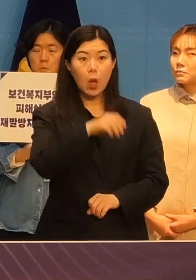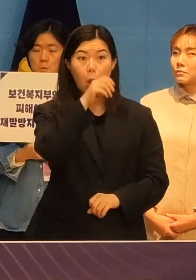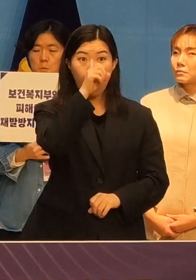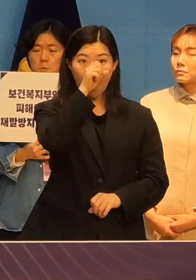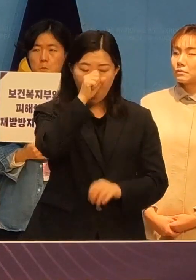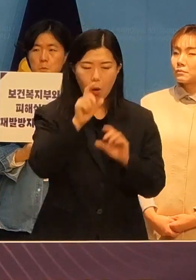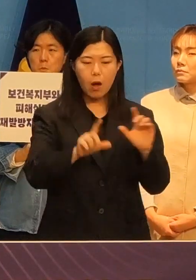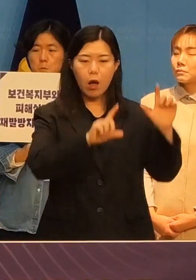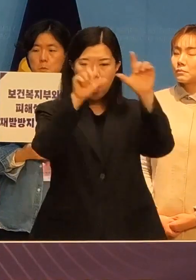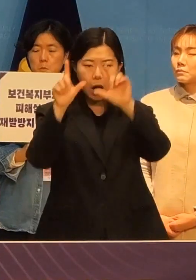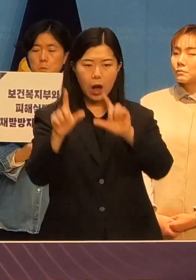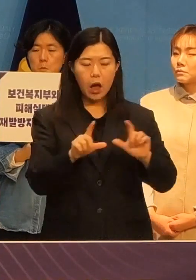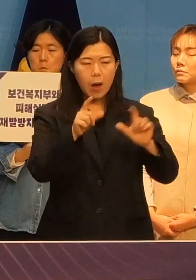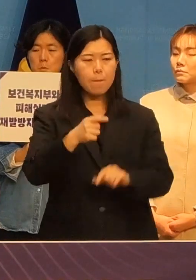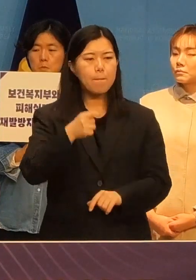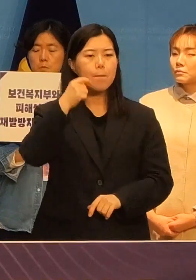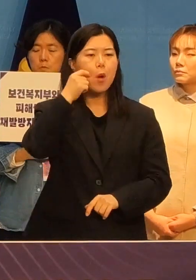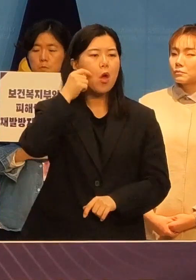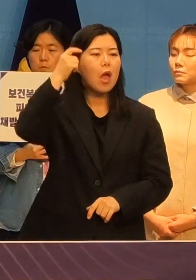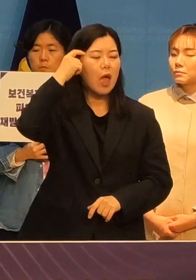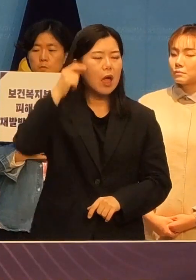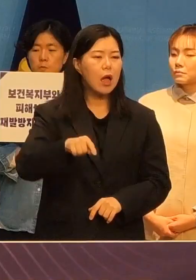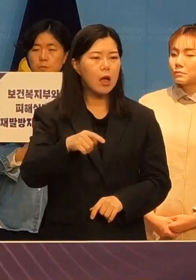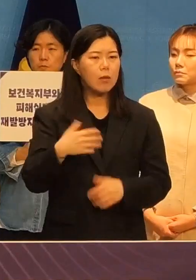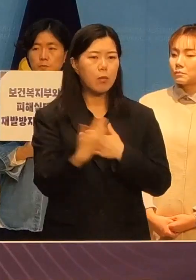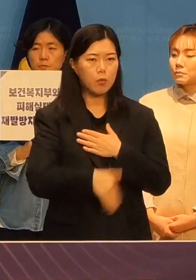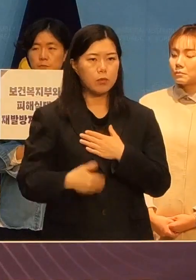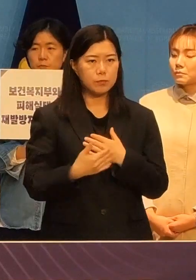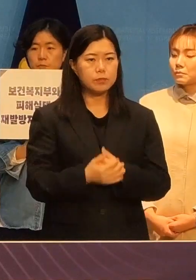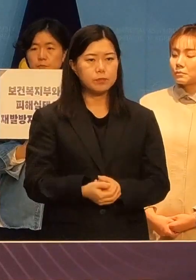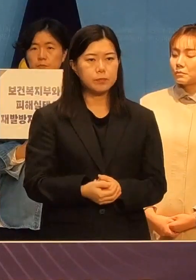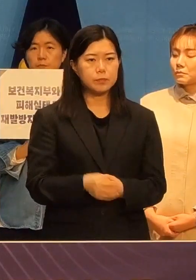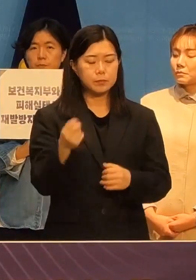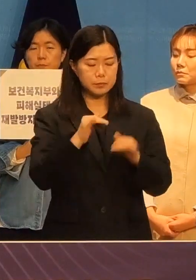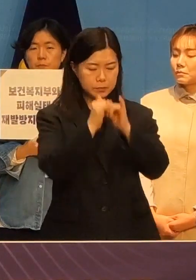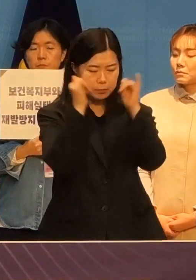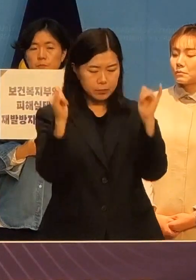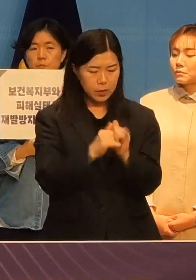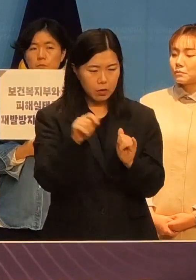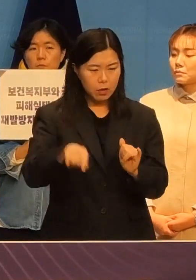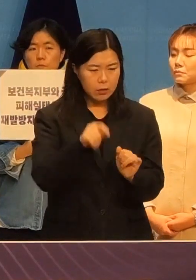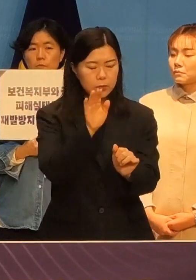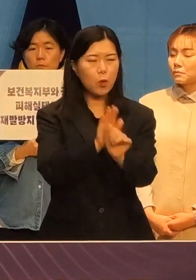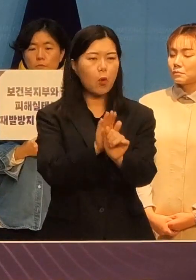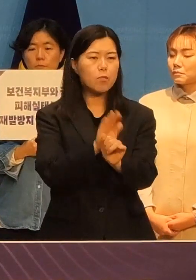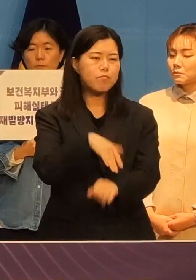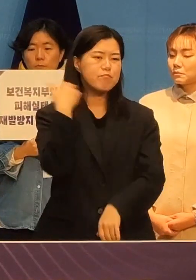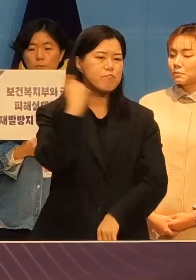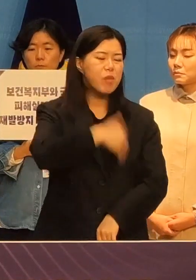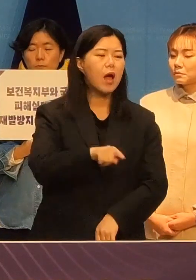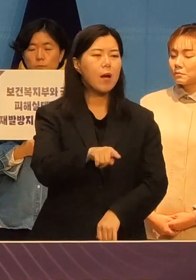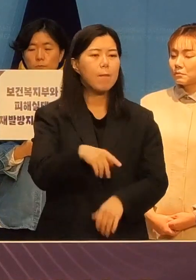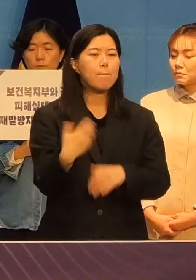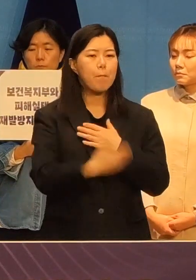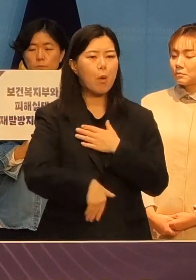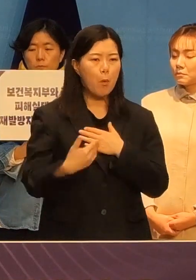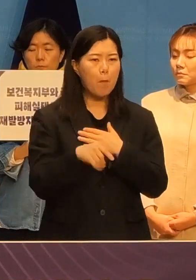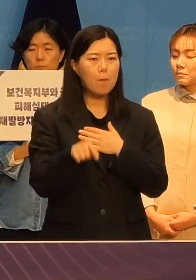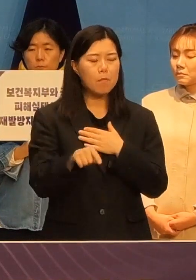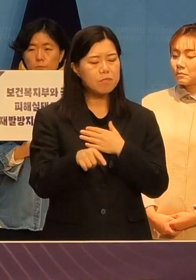삶을 살지 못한다고 여겨지는 몸, 사회에 기여하지 못한다고 규정받는